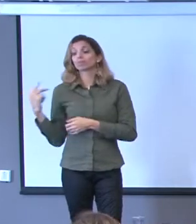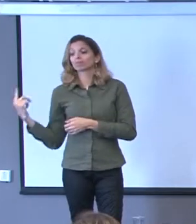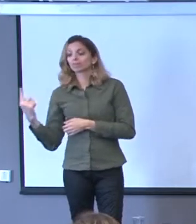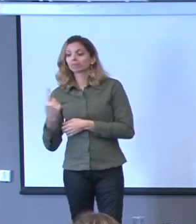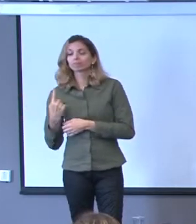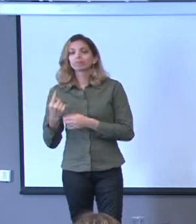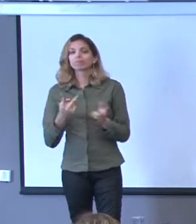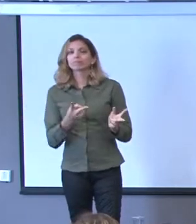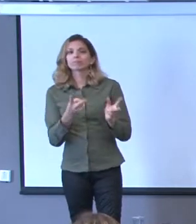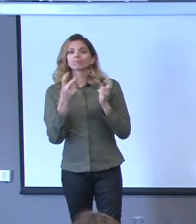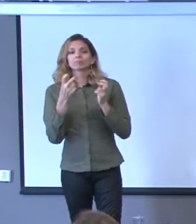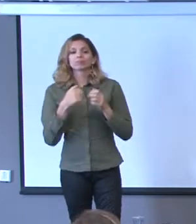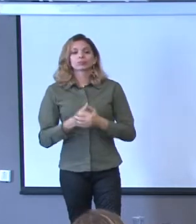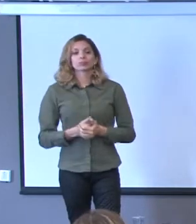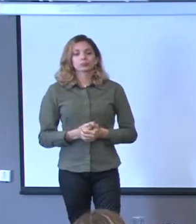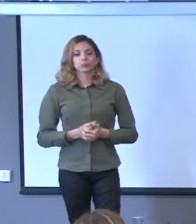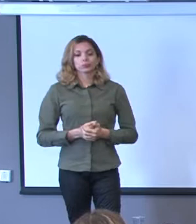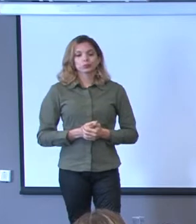gente